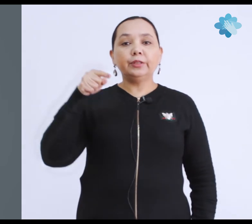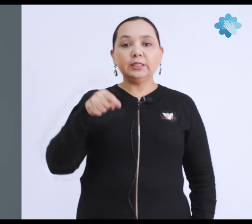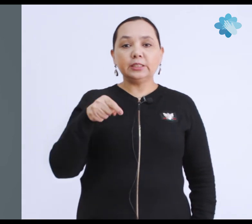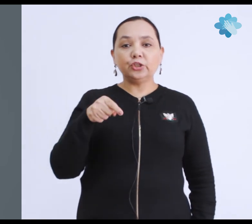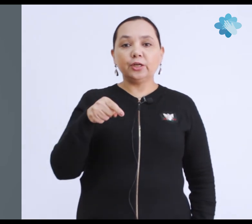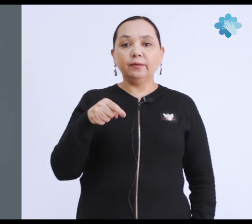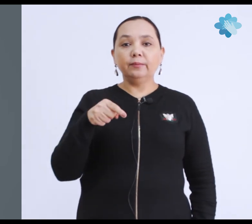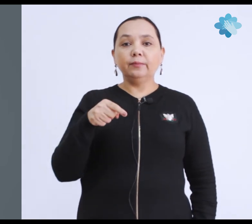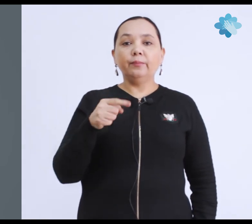1000,